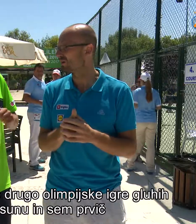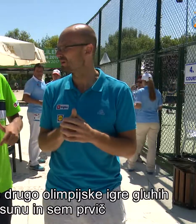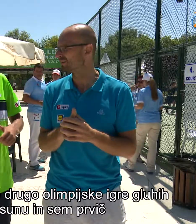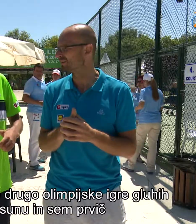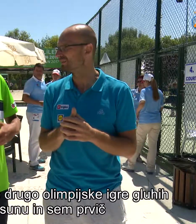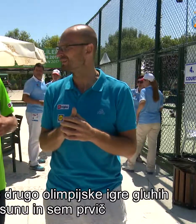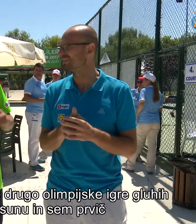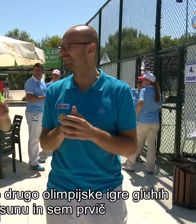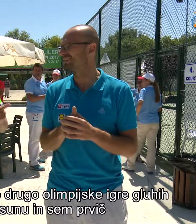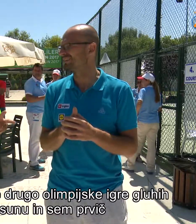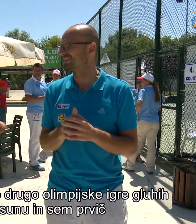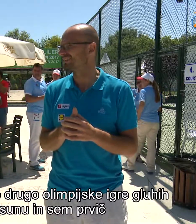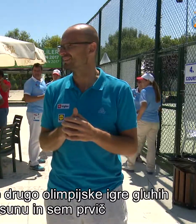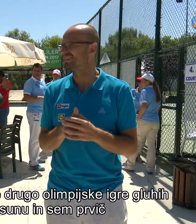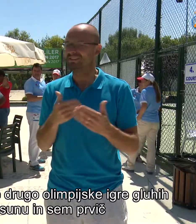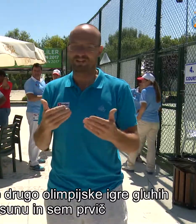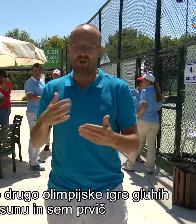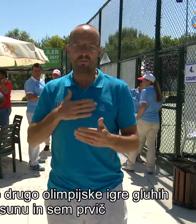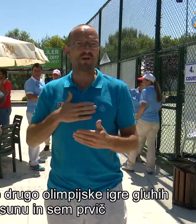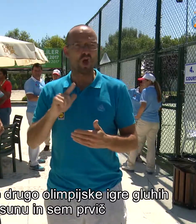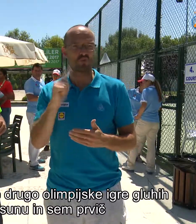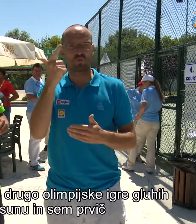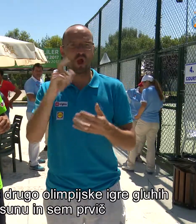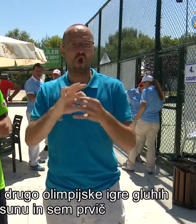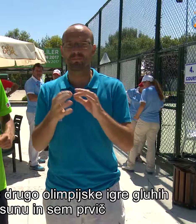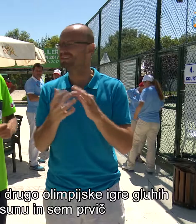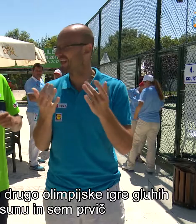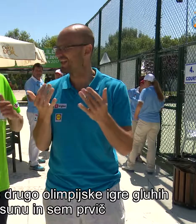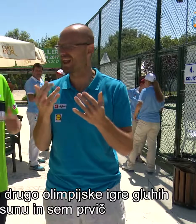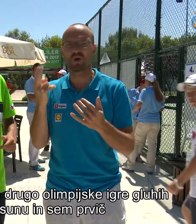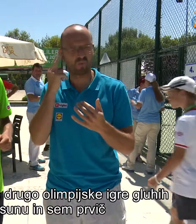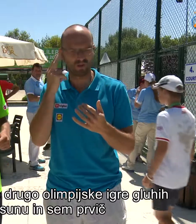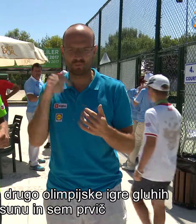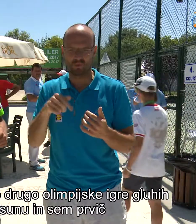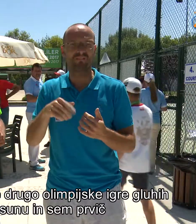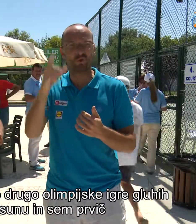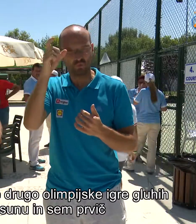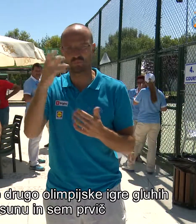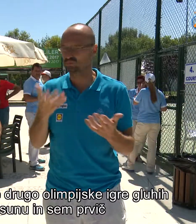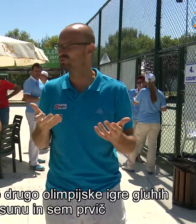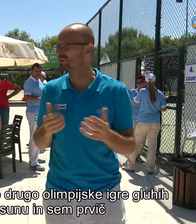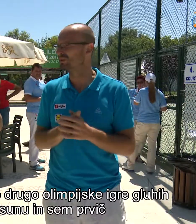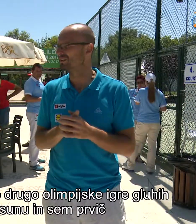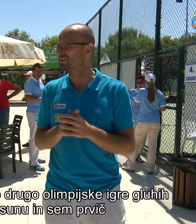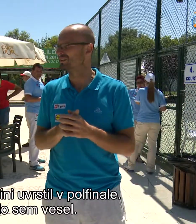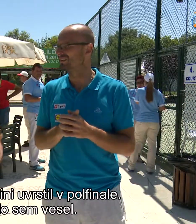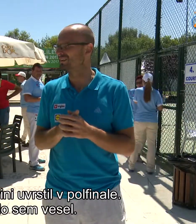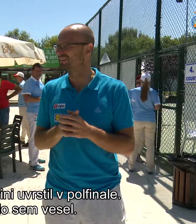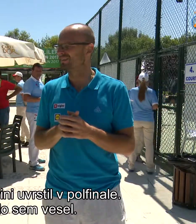Da, druga olimpijske igre, kruhe v Samsunu, prvi polfinale.